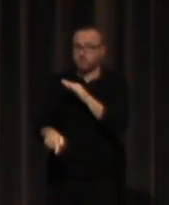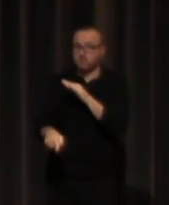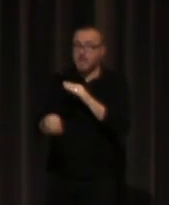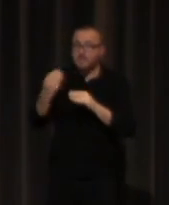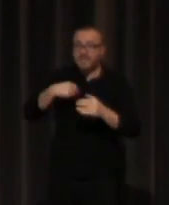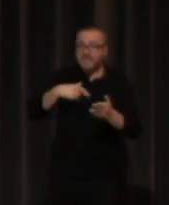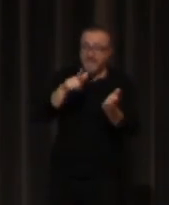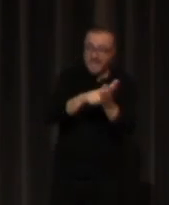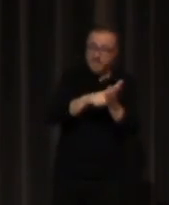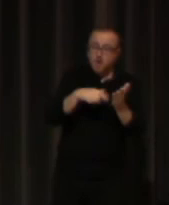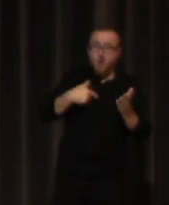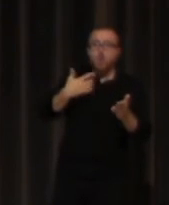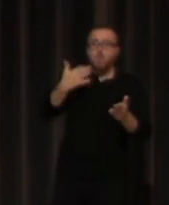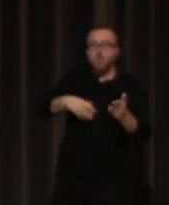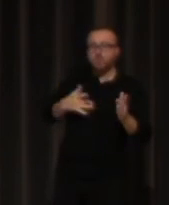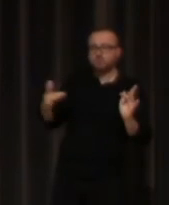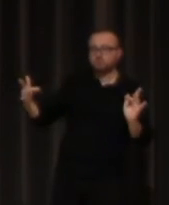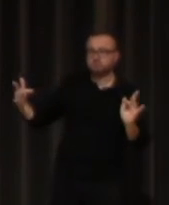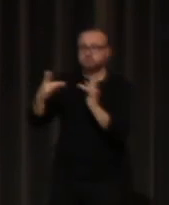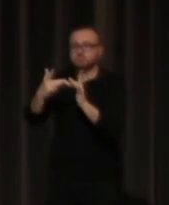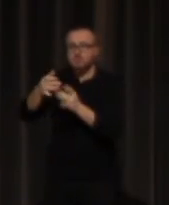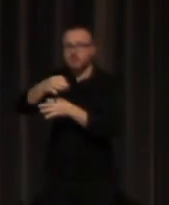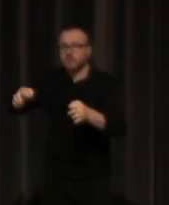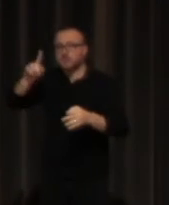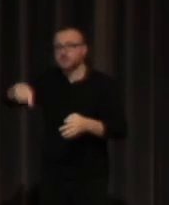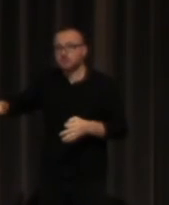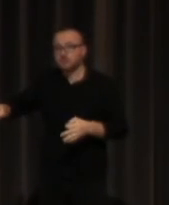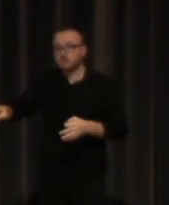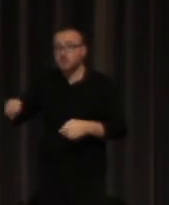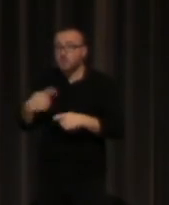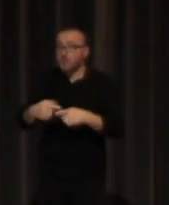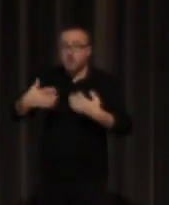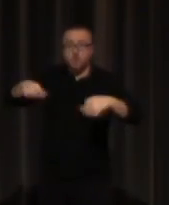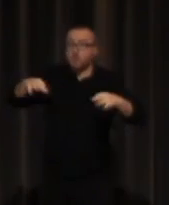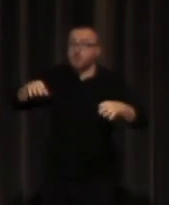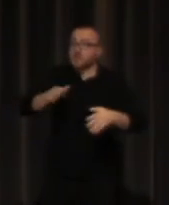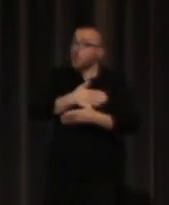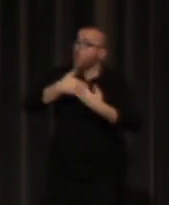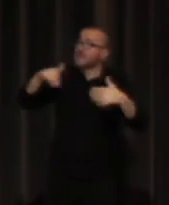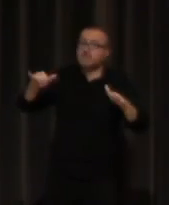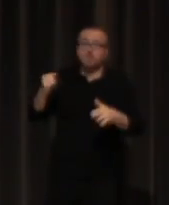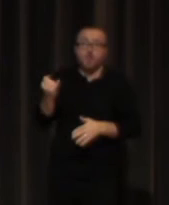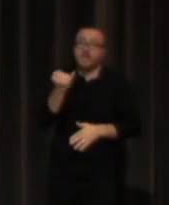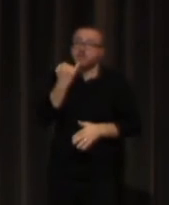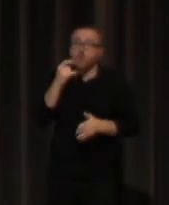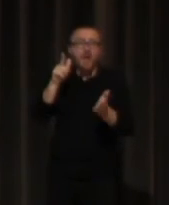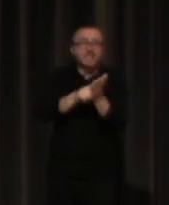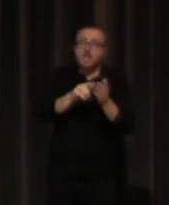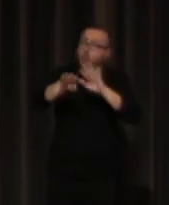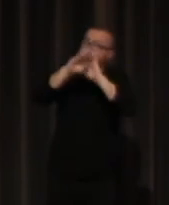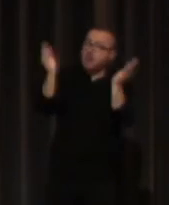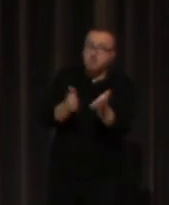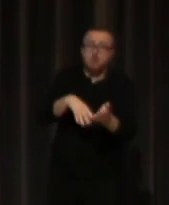a qualsevol racó del planeta, no hi ha cap llengua que no es pugui, en teoria, aprendre, només cal posar-hi ganes i molt